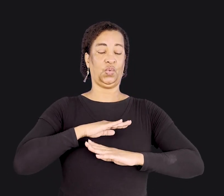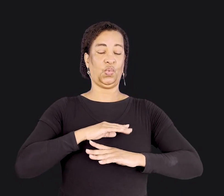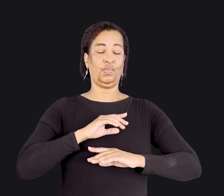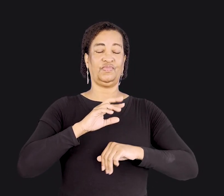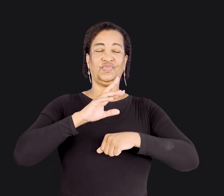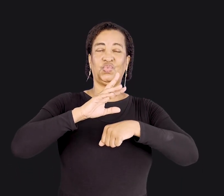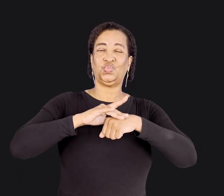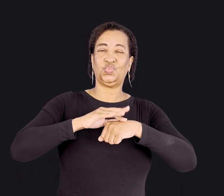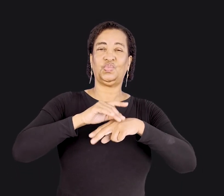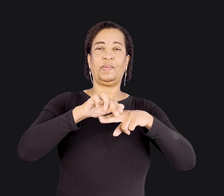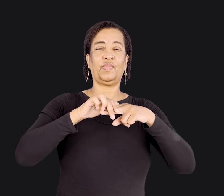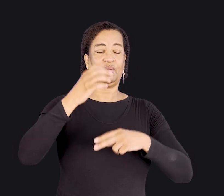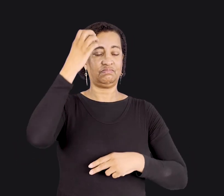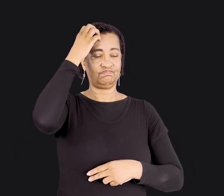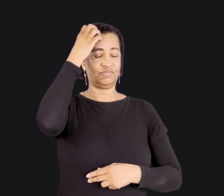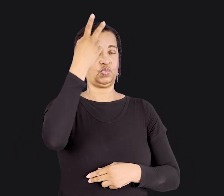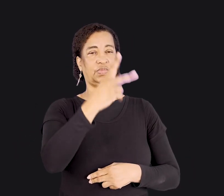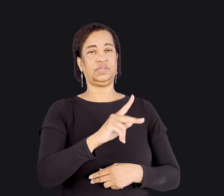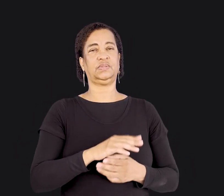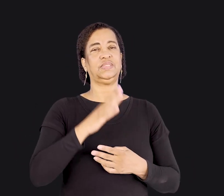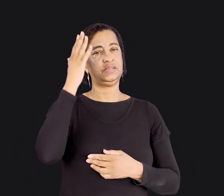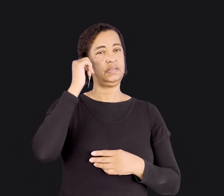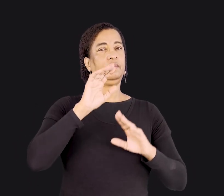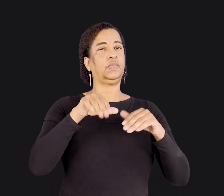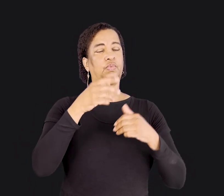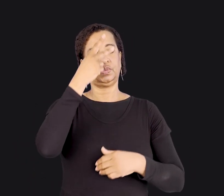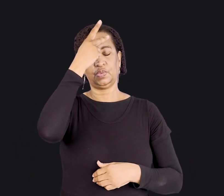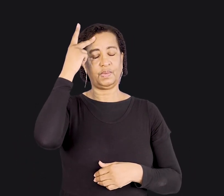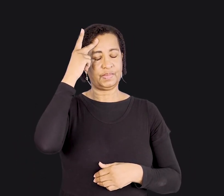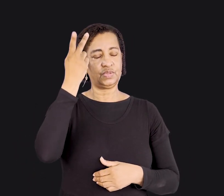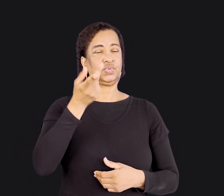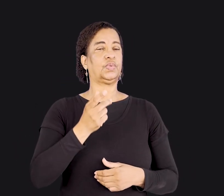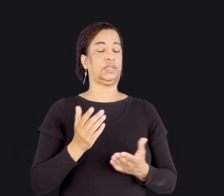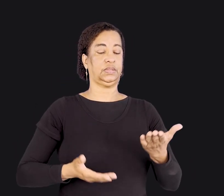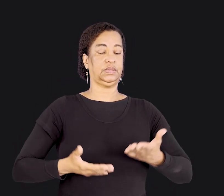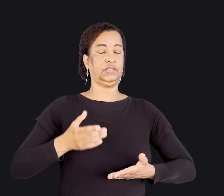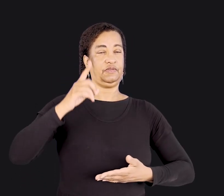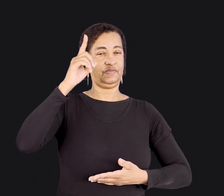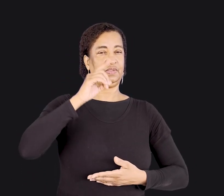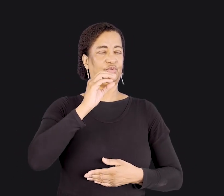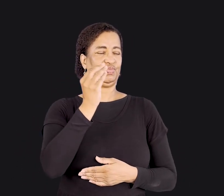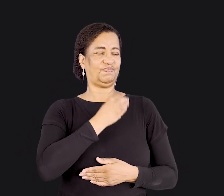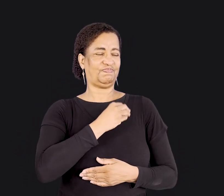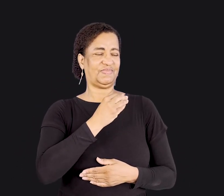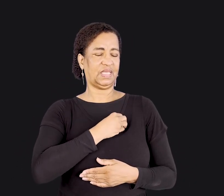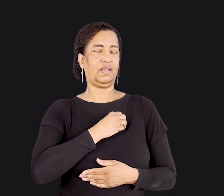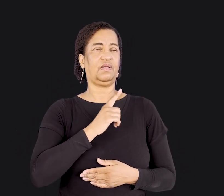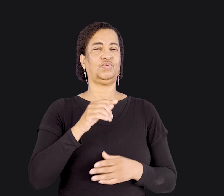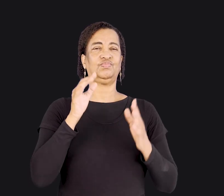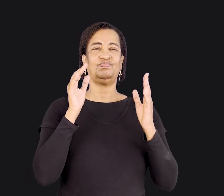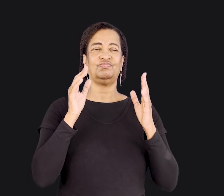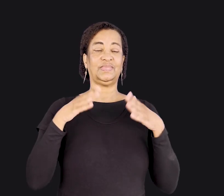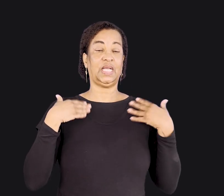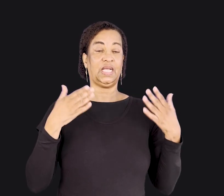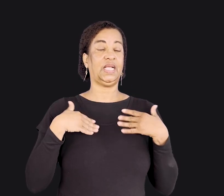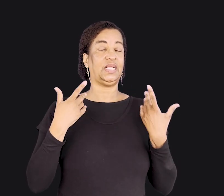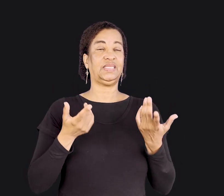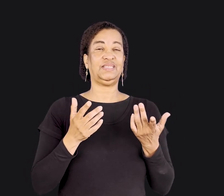culpa. Pode ter certeza, quando um servo de Deus está vivendo em pecado, sua alegria é superficial e as